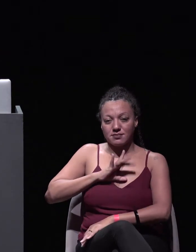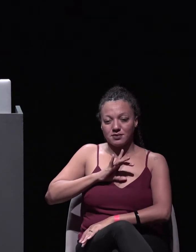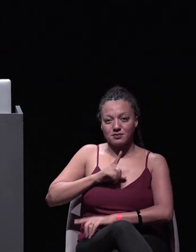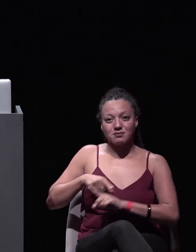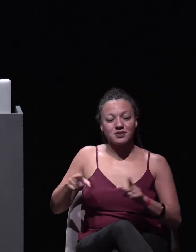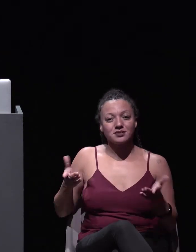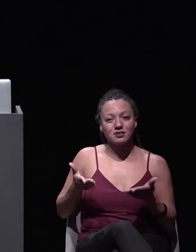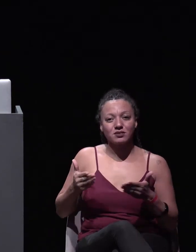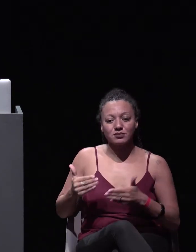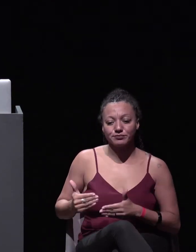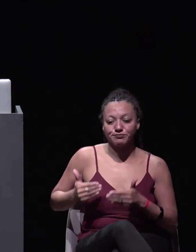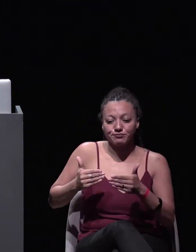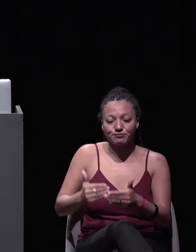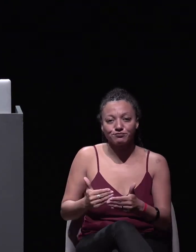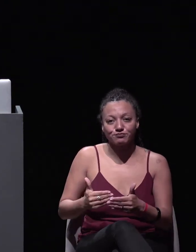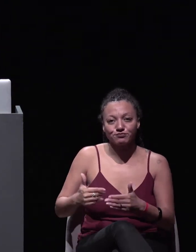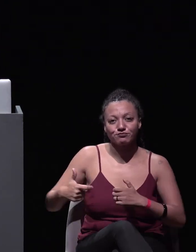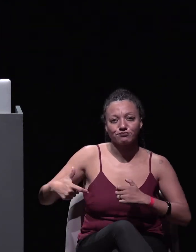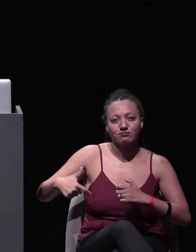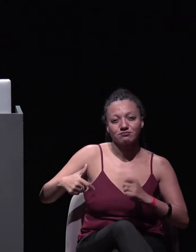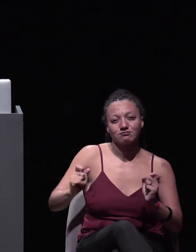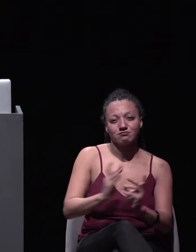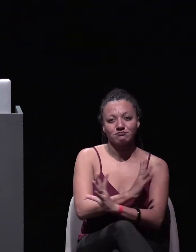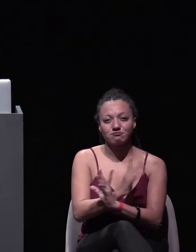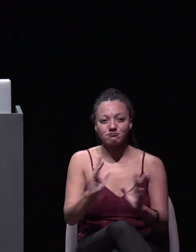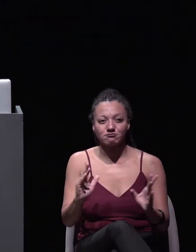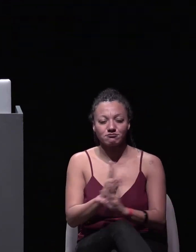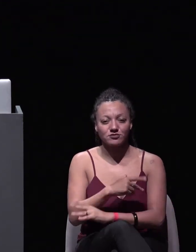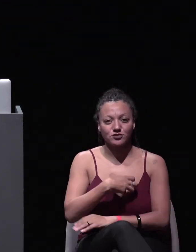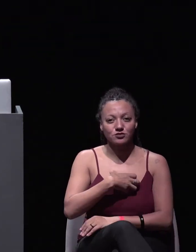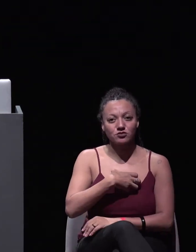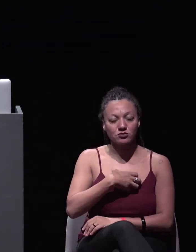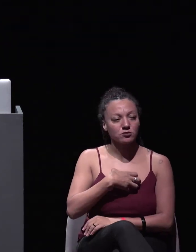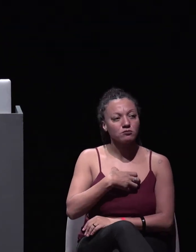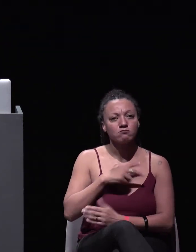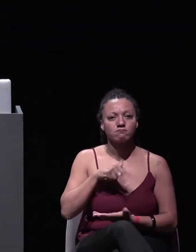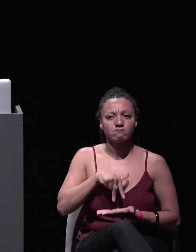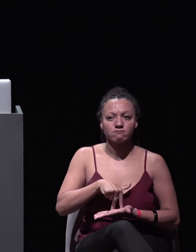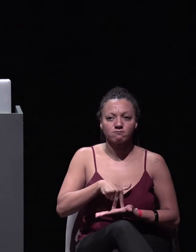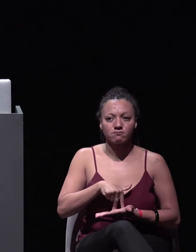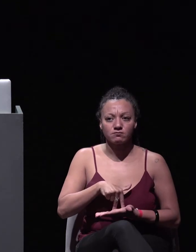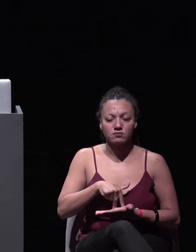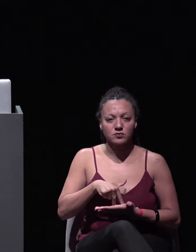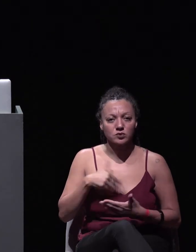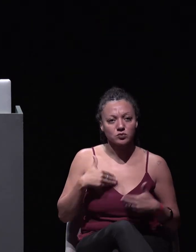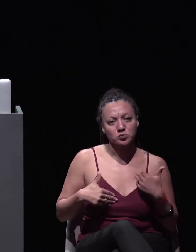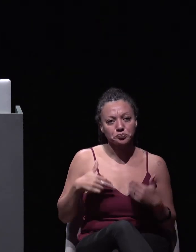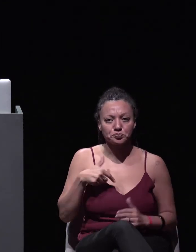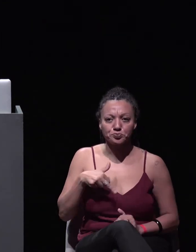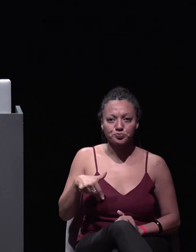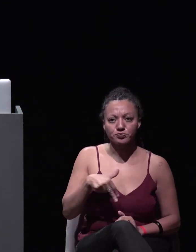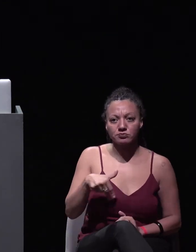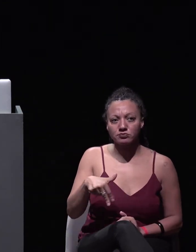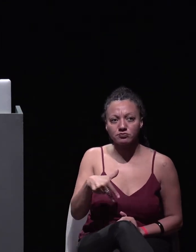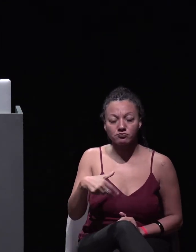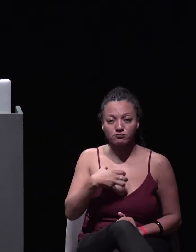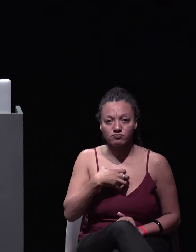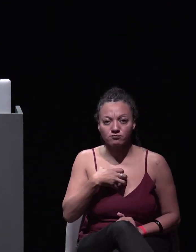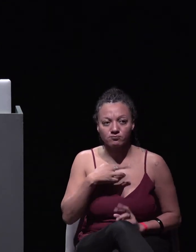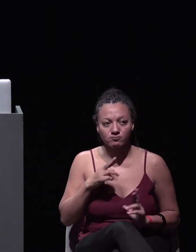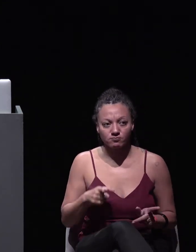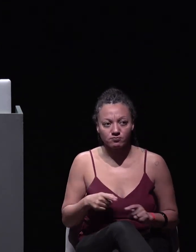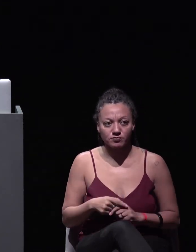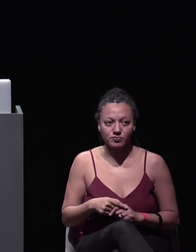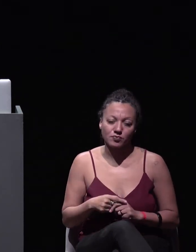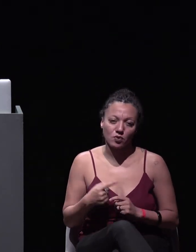na cidade, enfim, de uma maneira assertiva, né? É um corpo negro com outro tipo de presença. E no caso